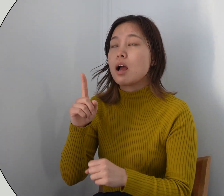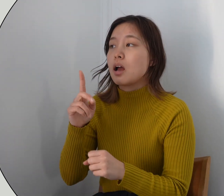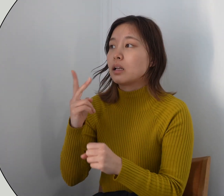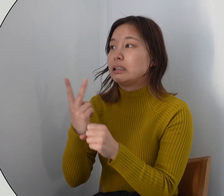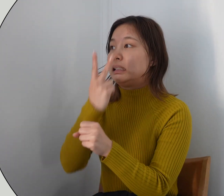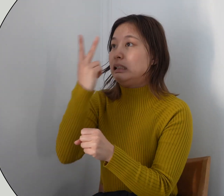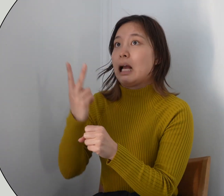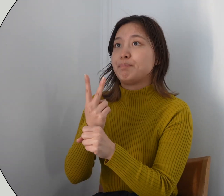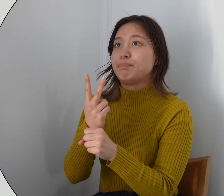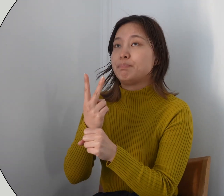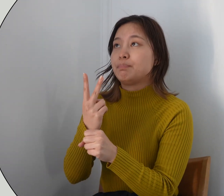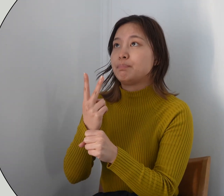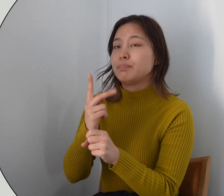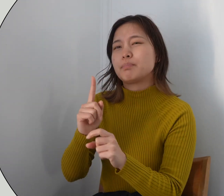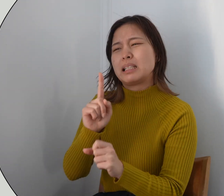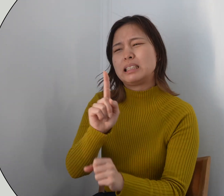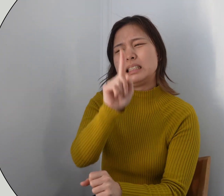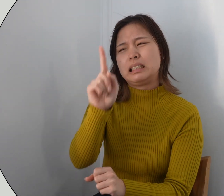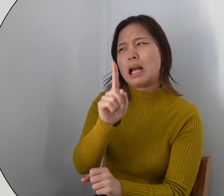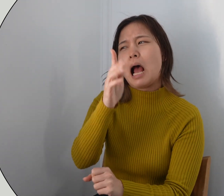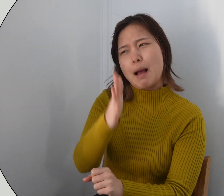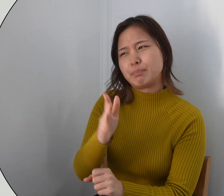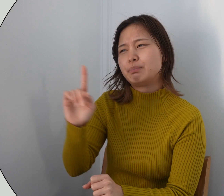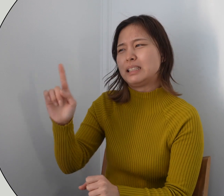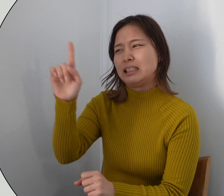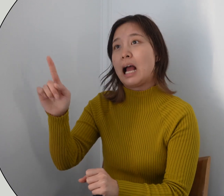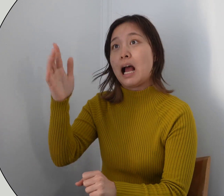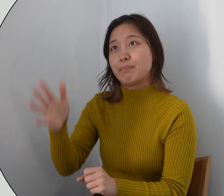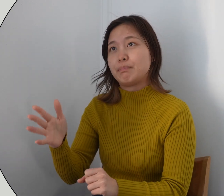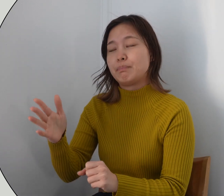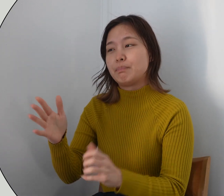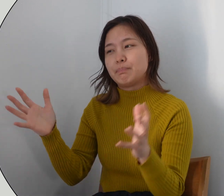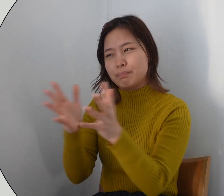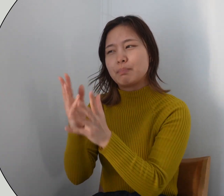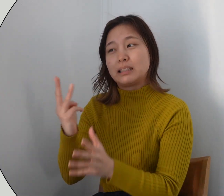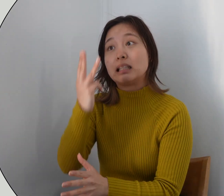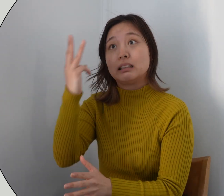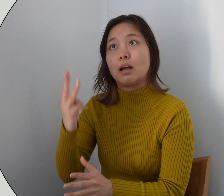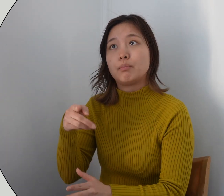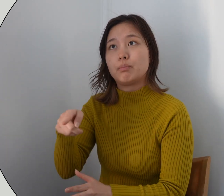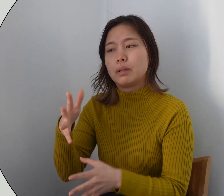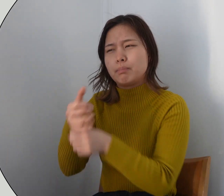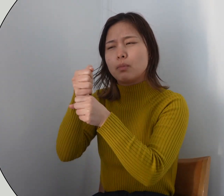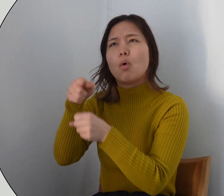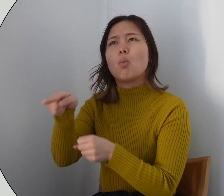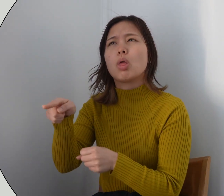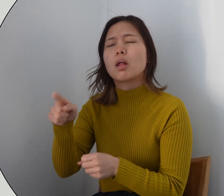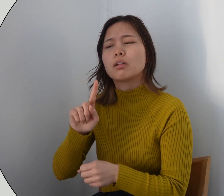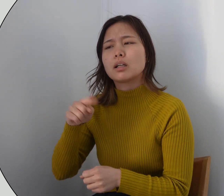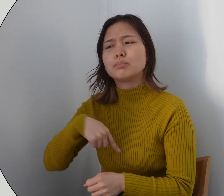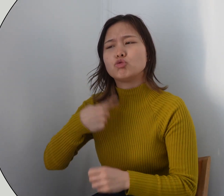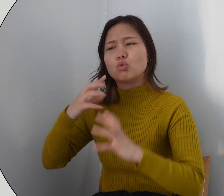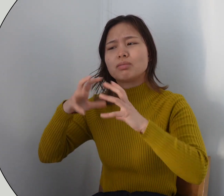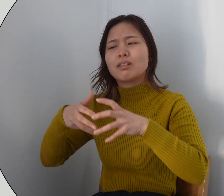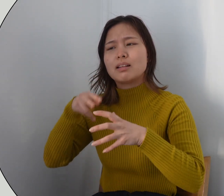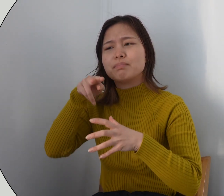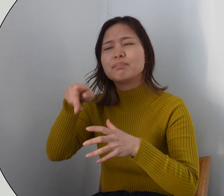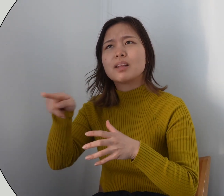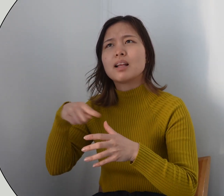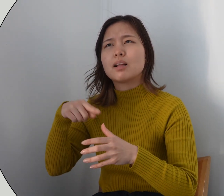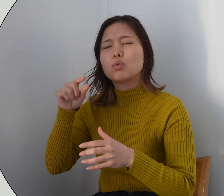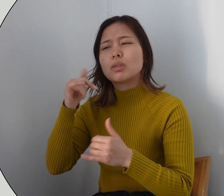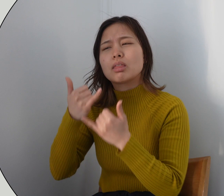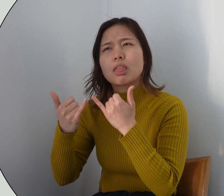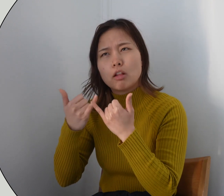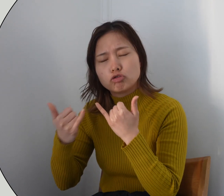というのかは2時間や1時間半の前後半で合わせて3時間の舞台が自分の世界と